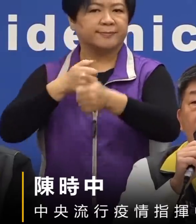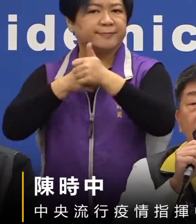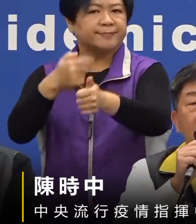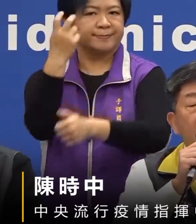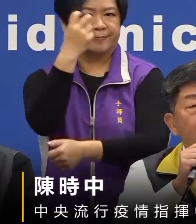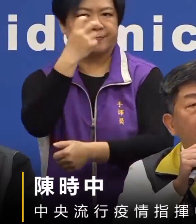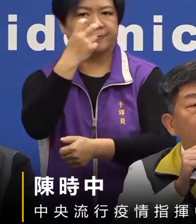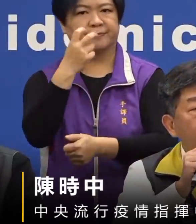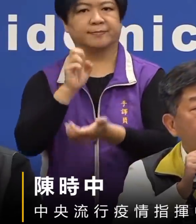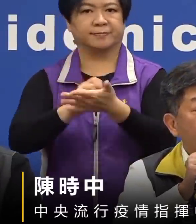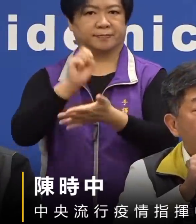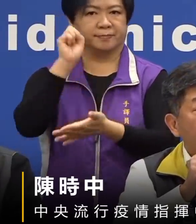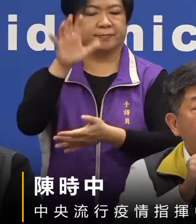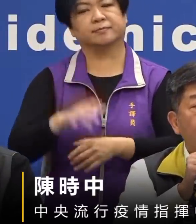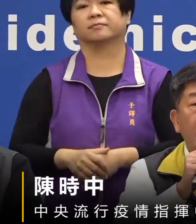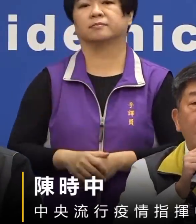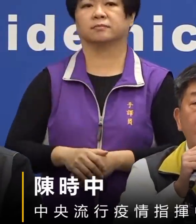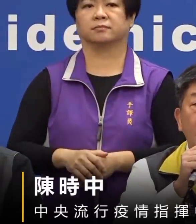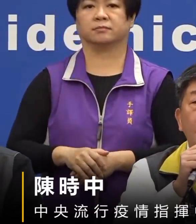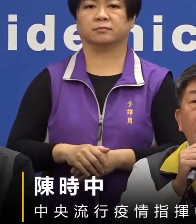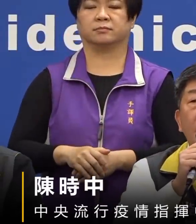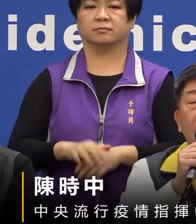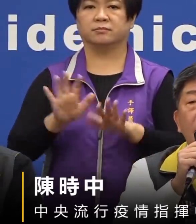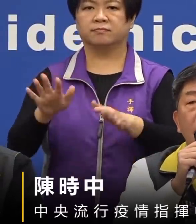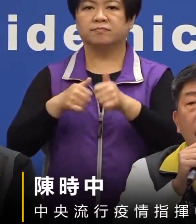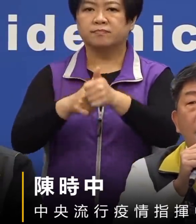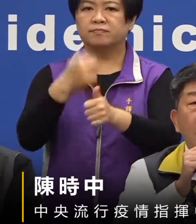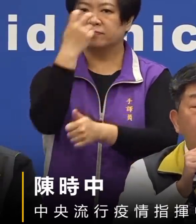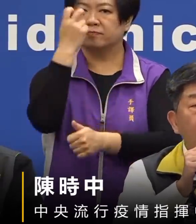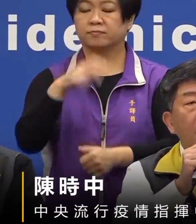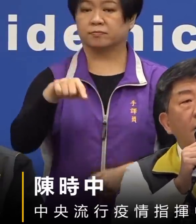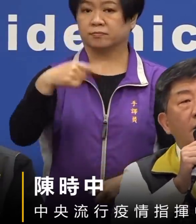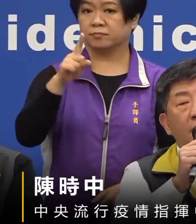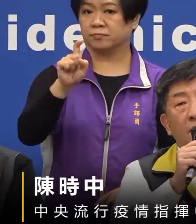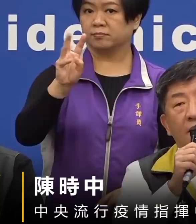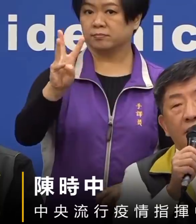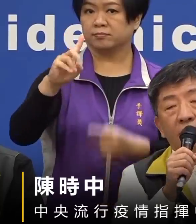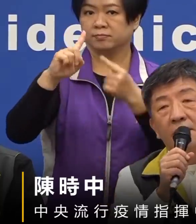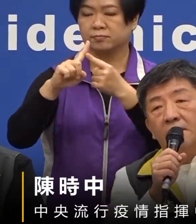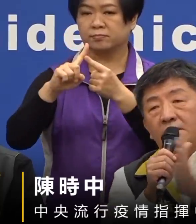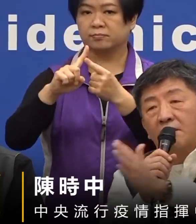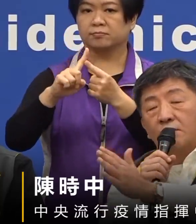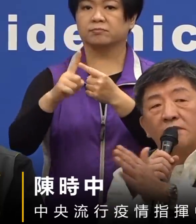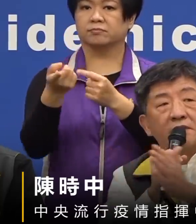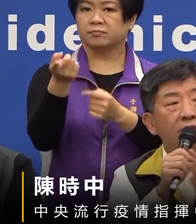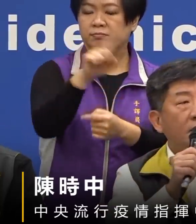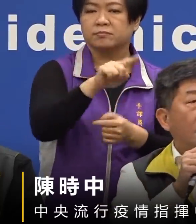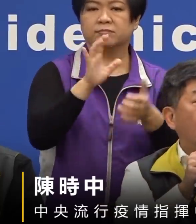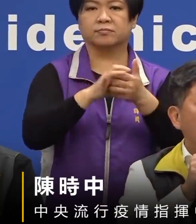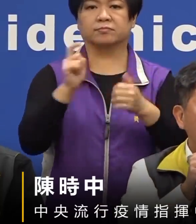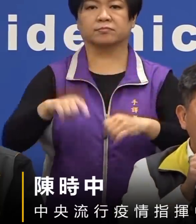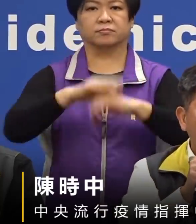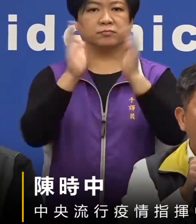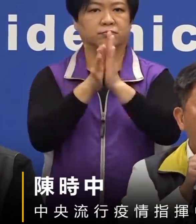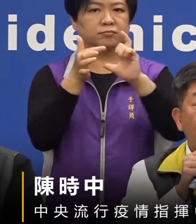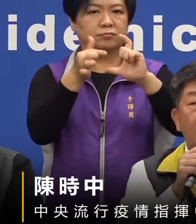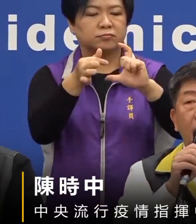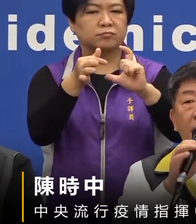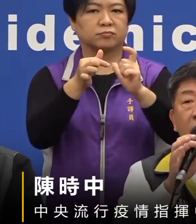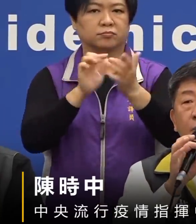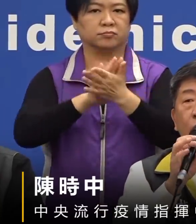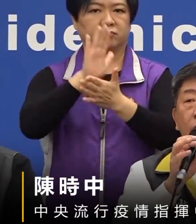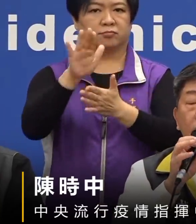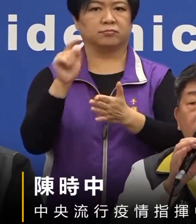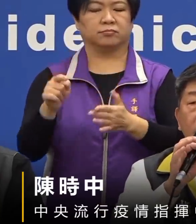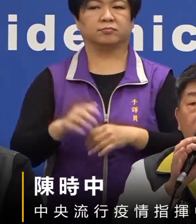来，跟大家来报告，就是总共查了113位。好，另外一个哈，当然是前趋势的，哈，就是说未来可能